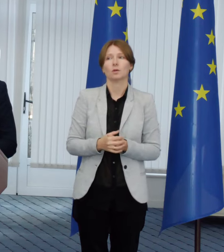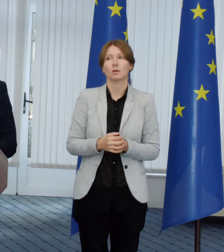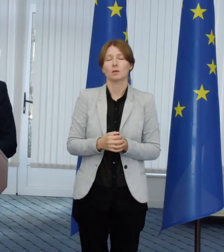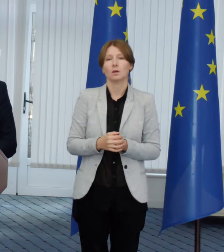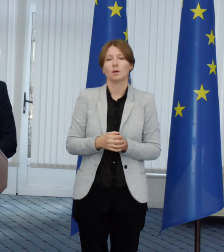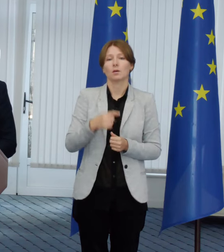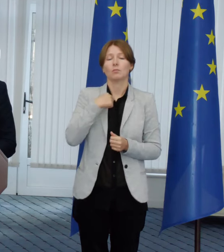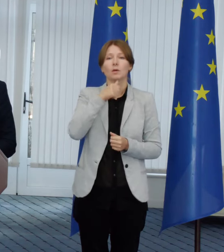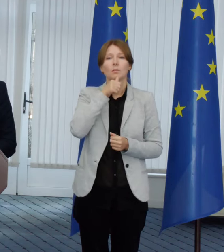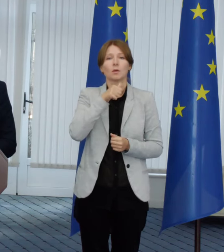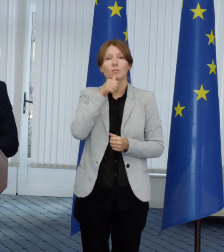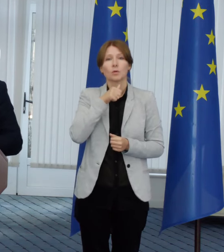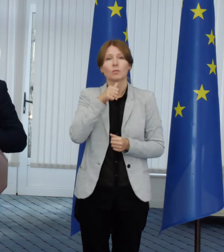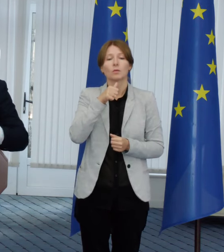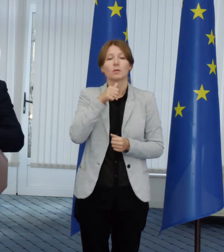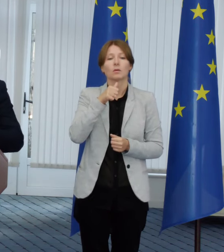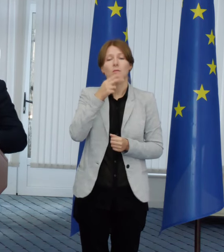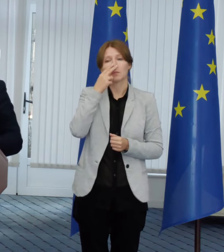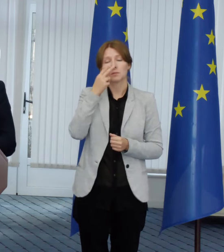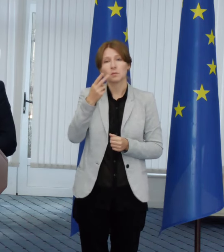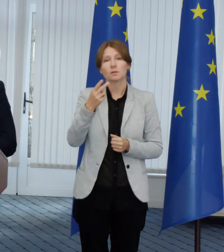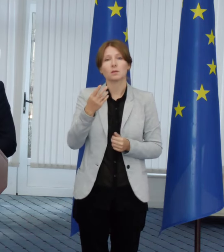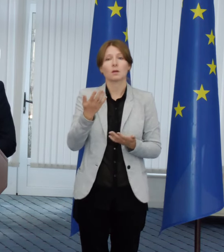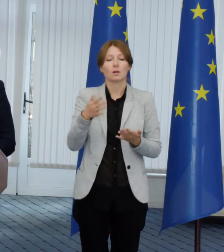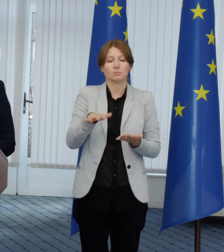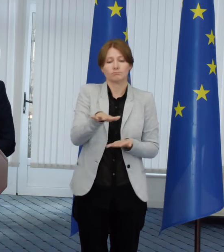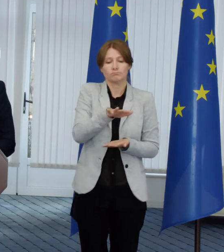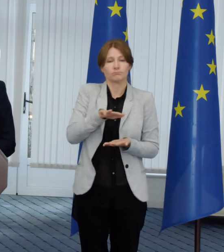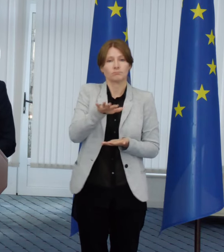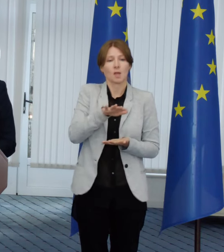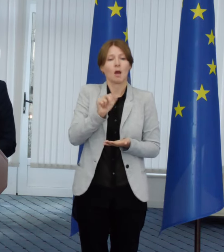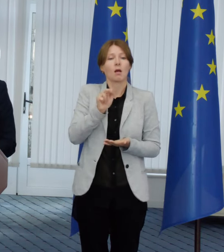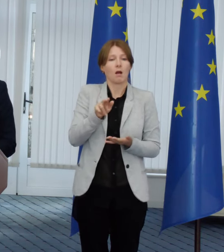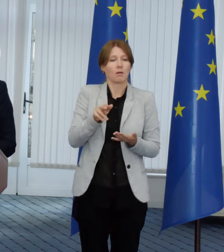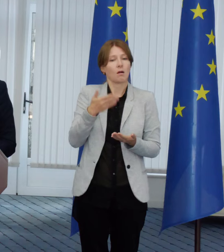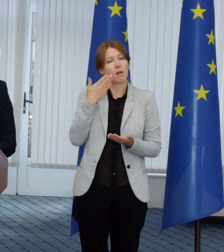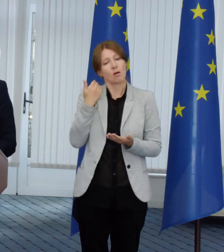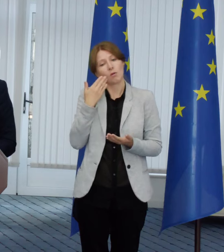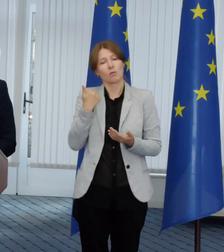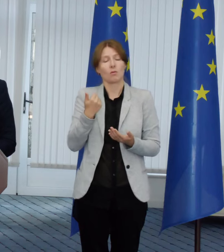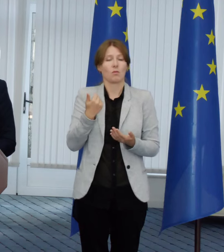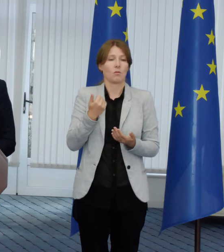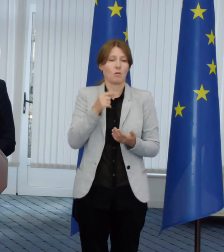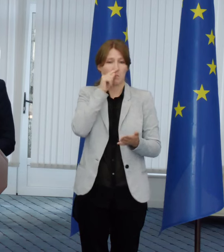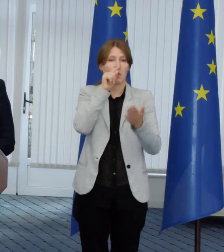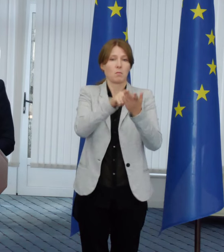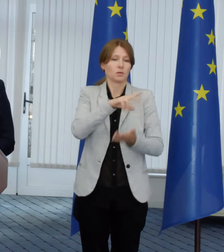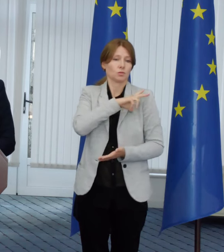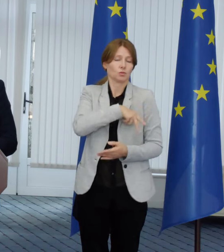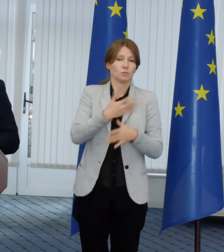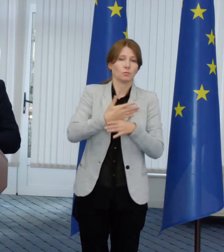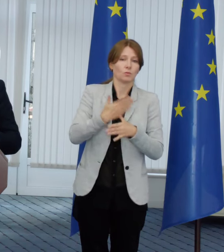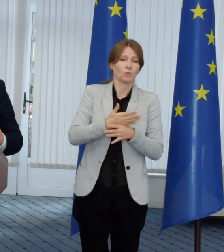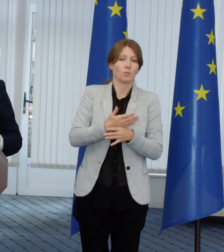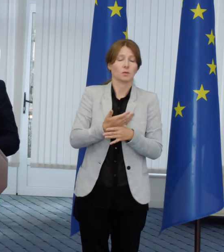noi am încercat să vedem din perspectivă teritorială accesul la servicii. Spre exemplu, noi avem zone întregi